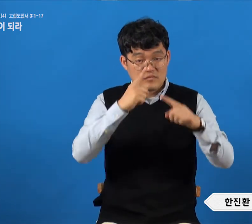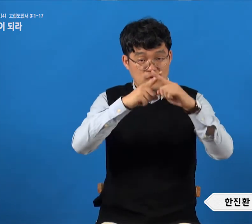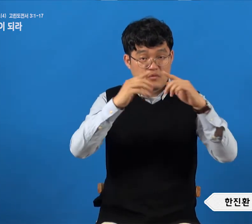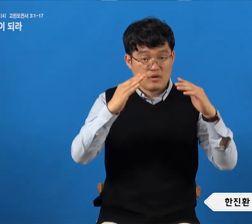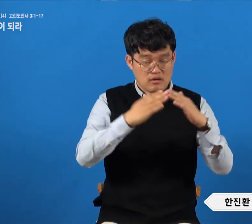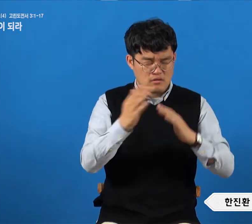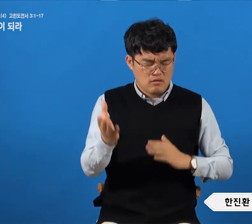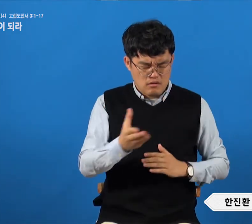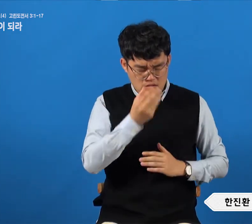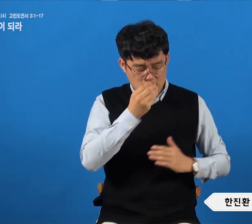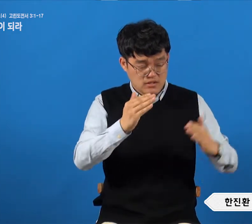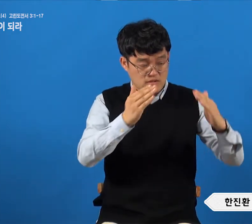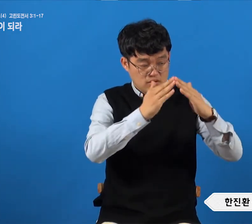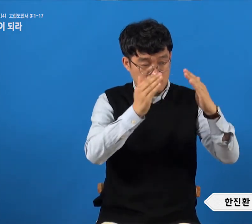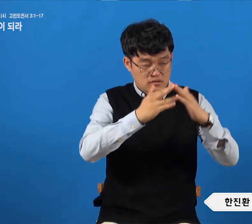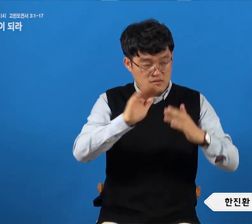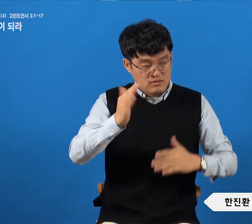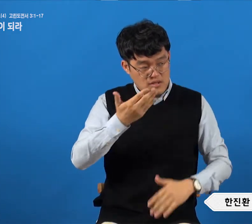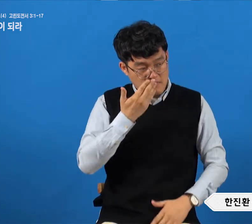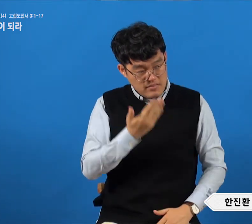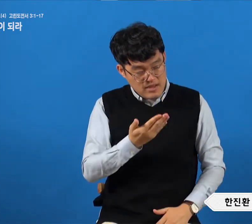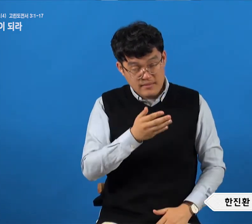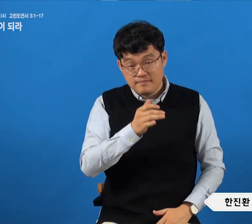거룩한 성전이 될 수 있는 것인가?